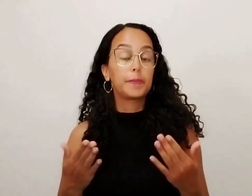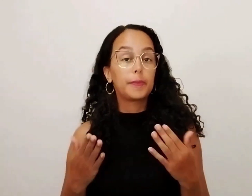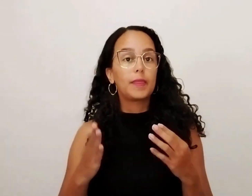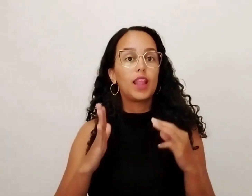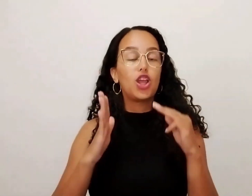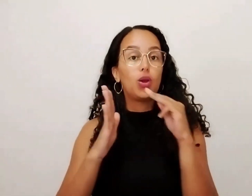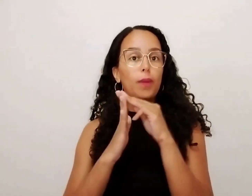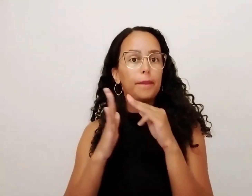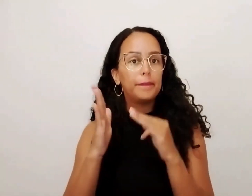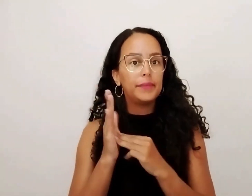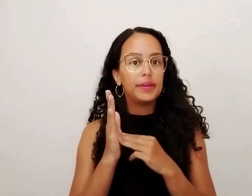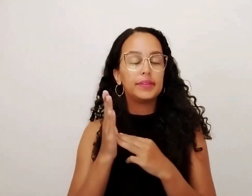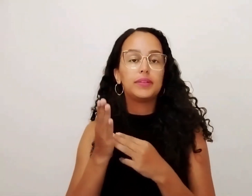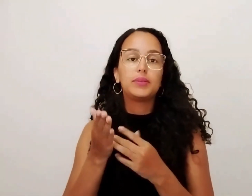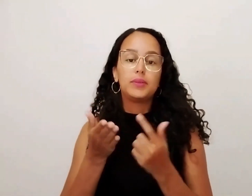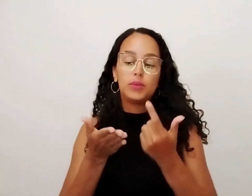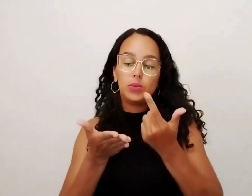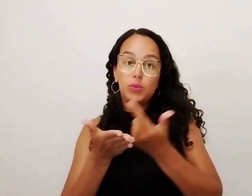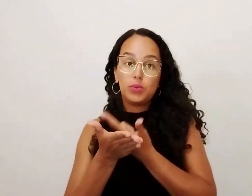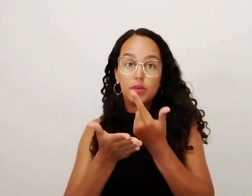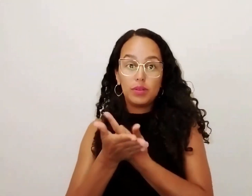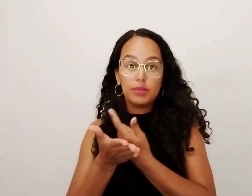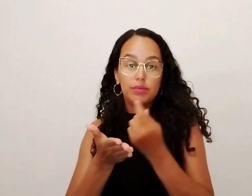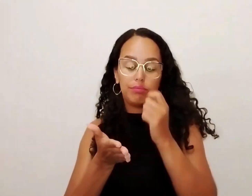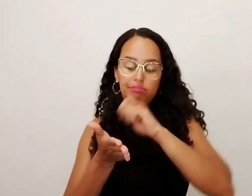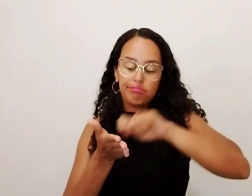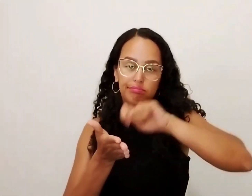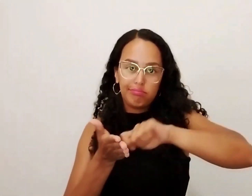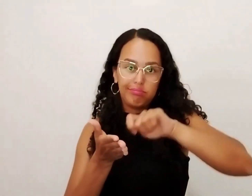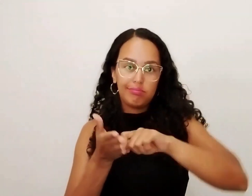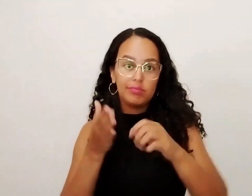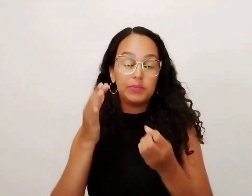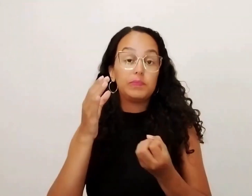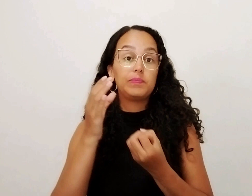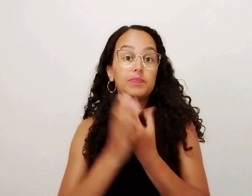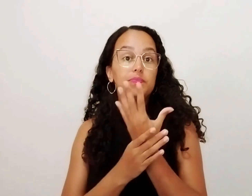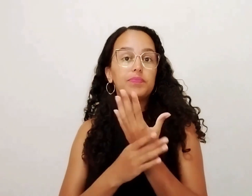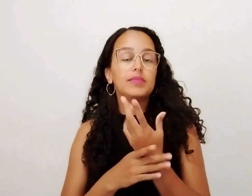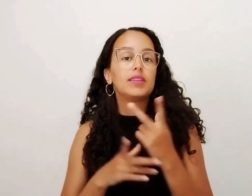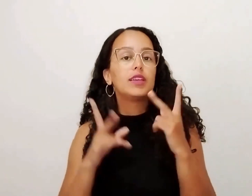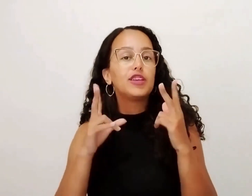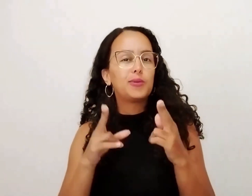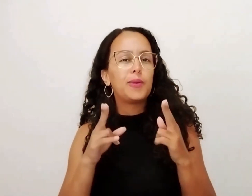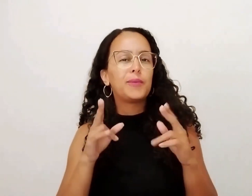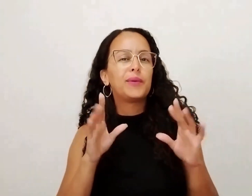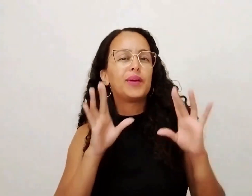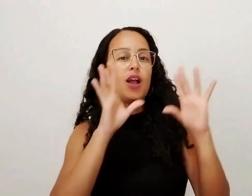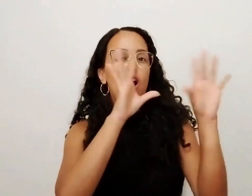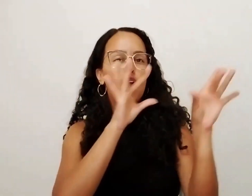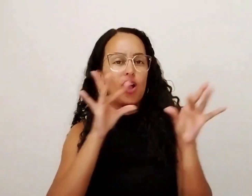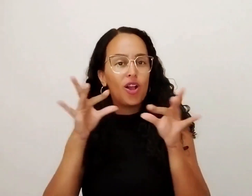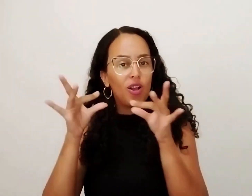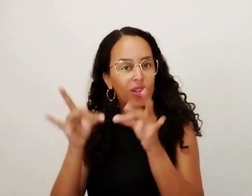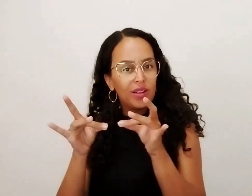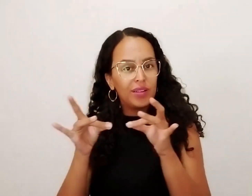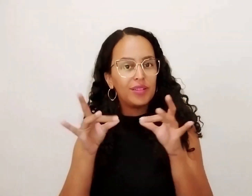possibilita que o autor faça uma exposição sincrética da